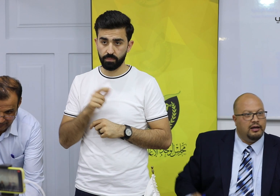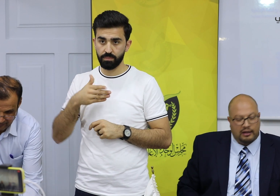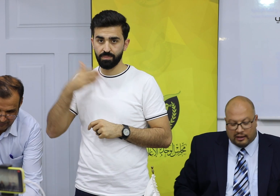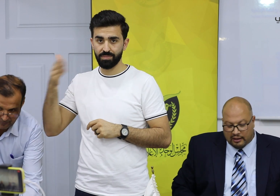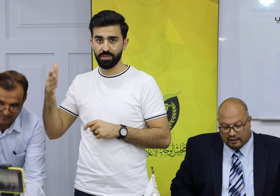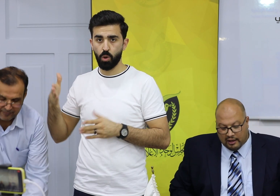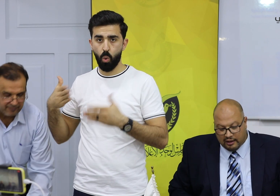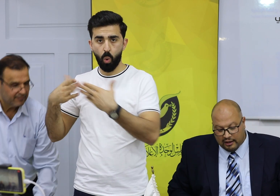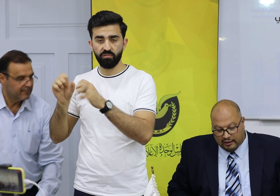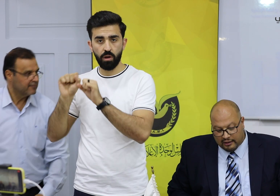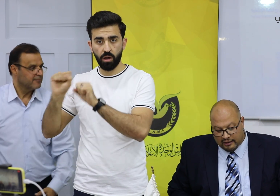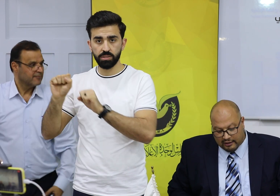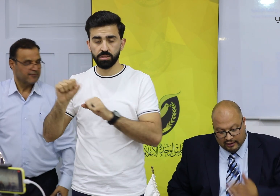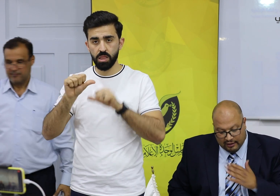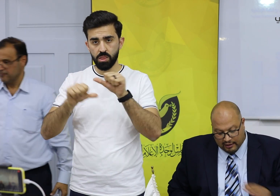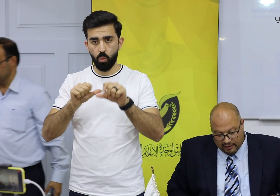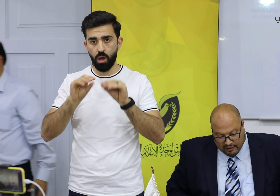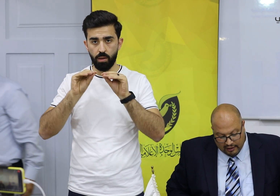هي